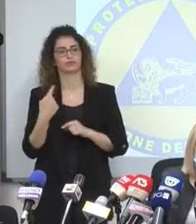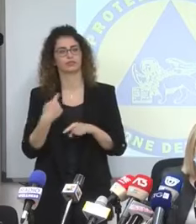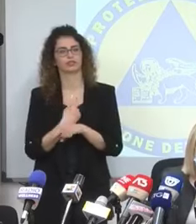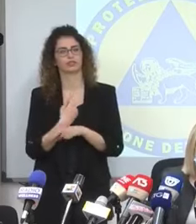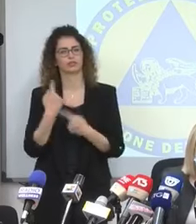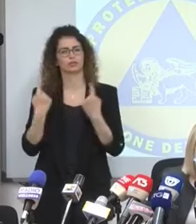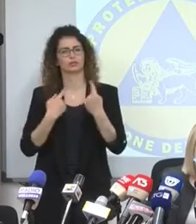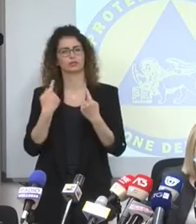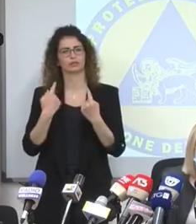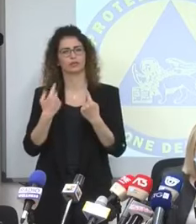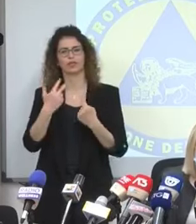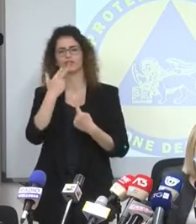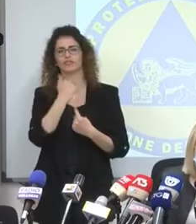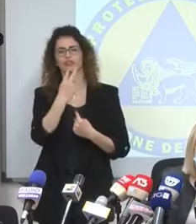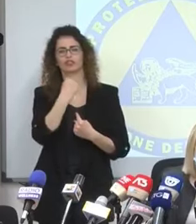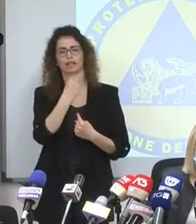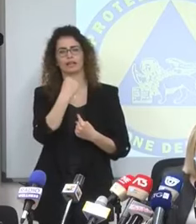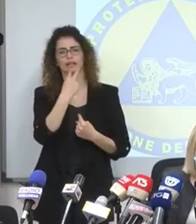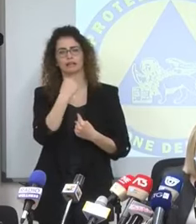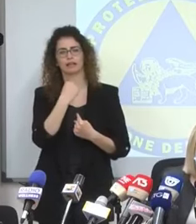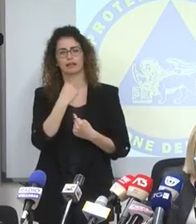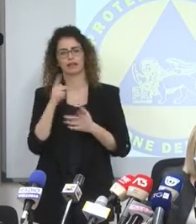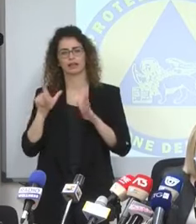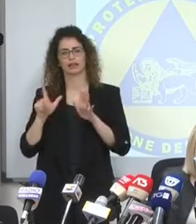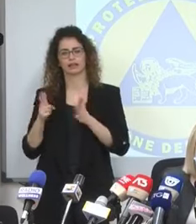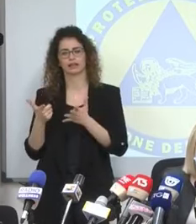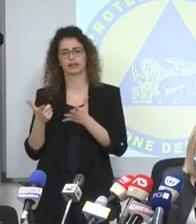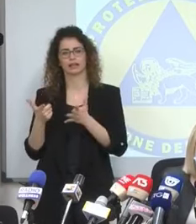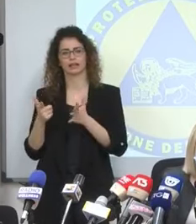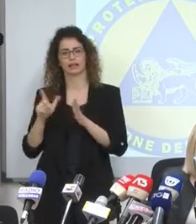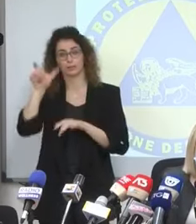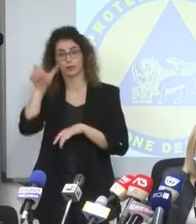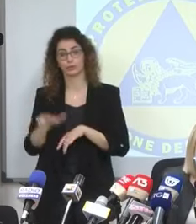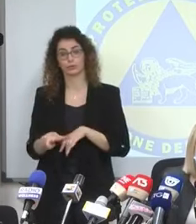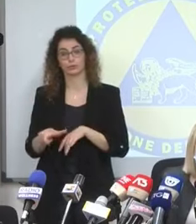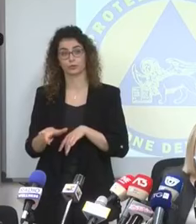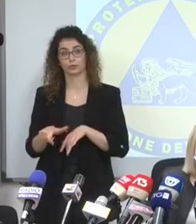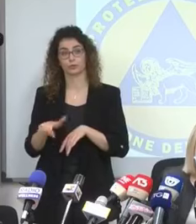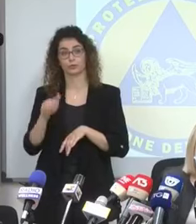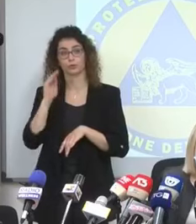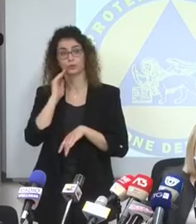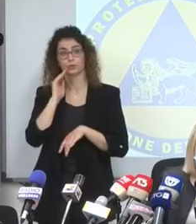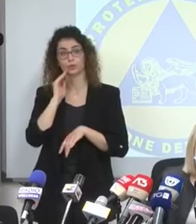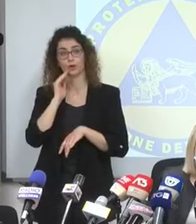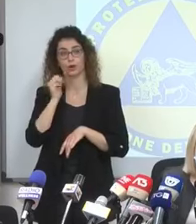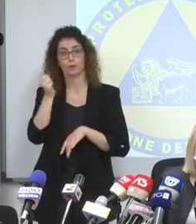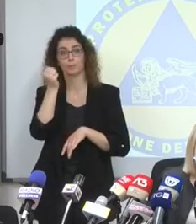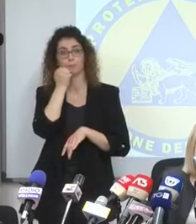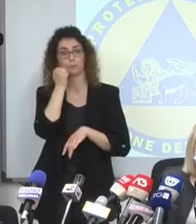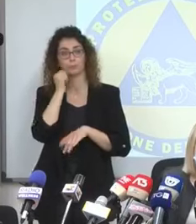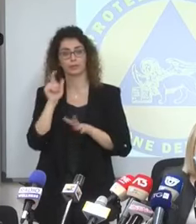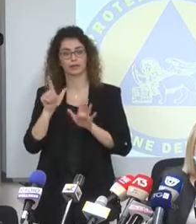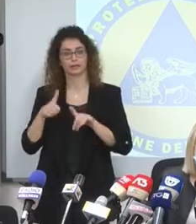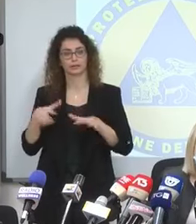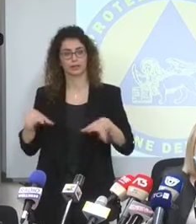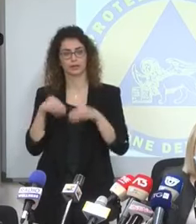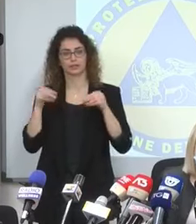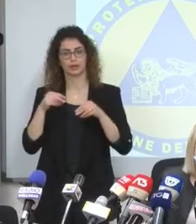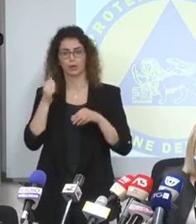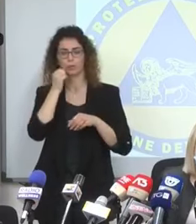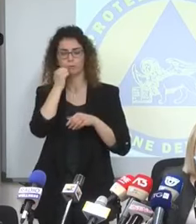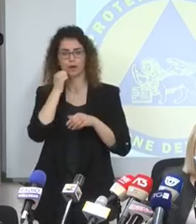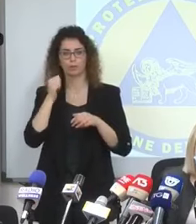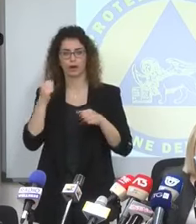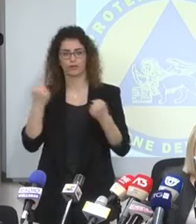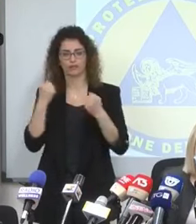del Vicentino, che a inizio settimana aveva portato la mamma in fiera e che si è sentito, dice, respingere, perché